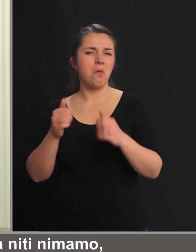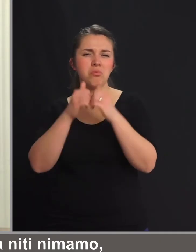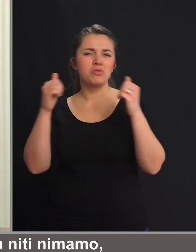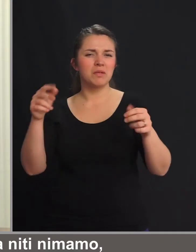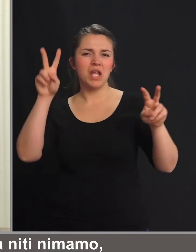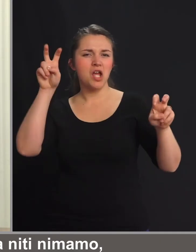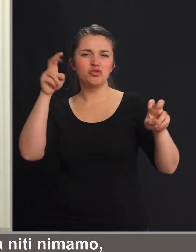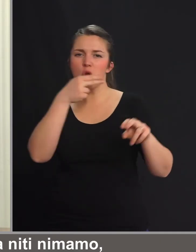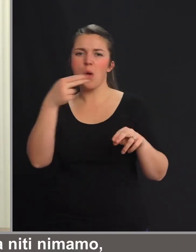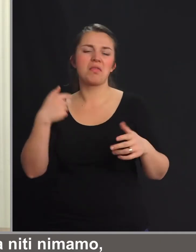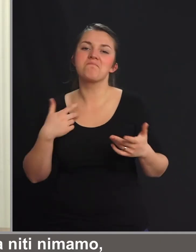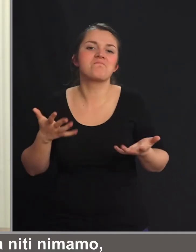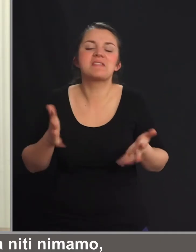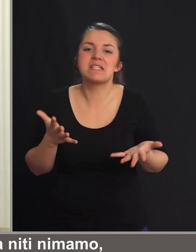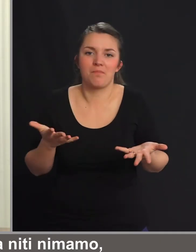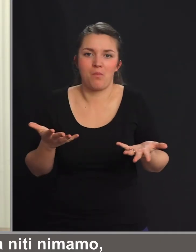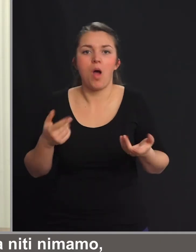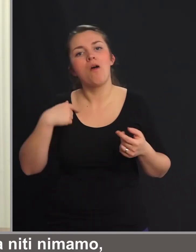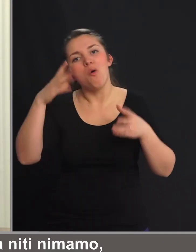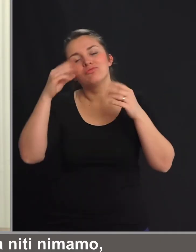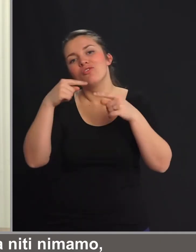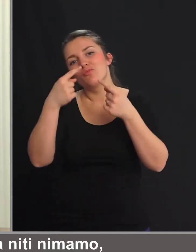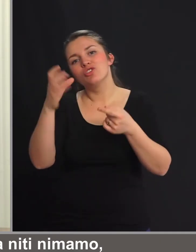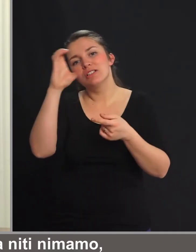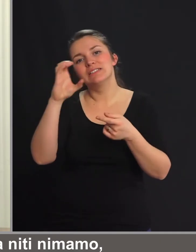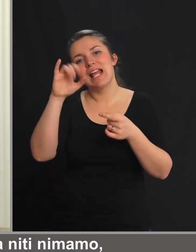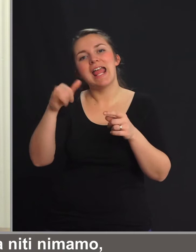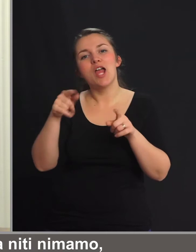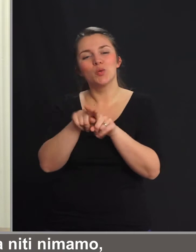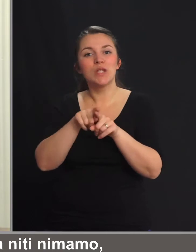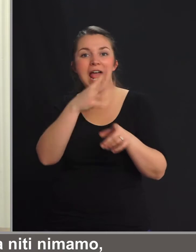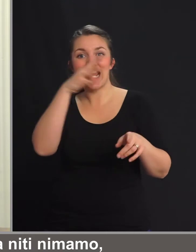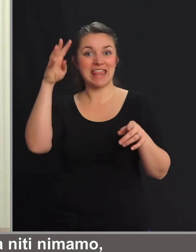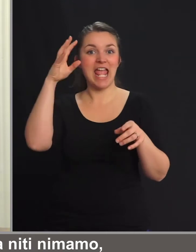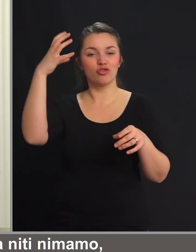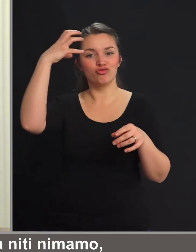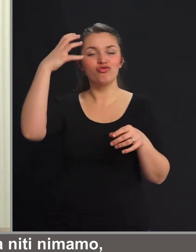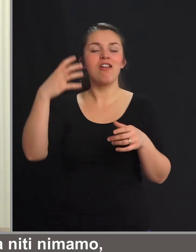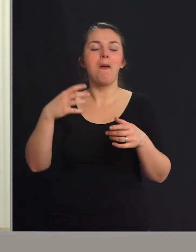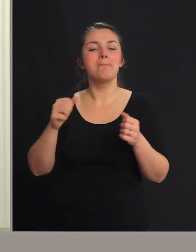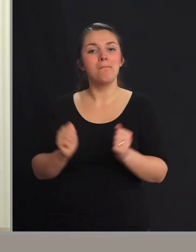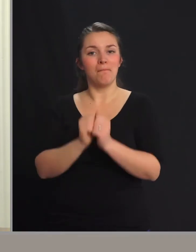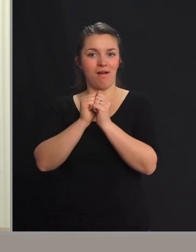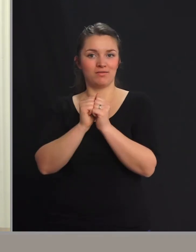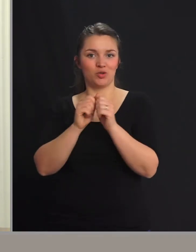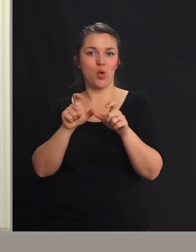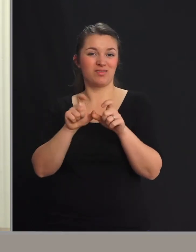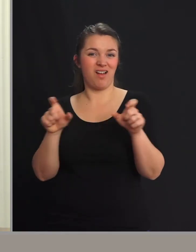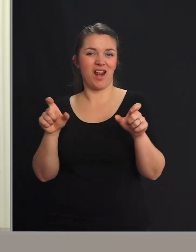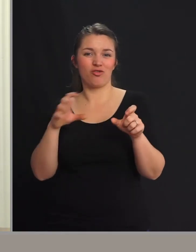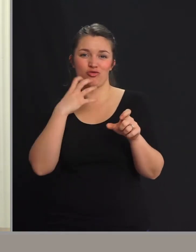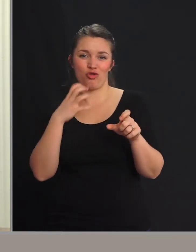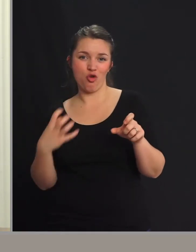Kakšnega posebnega slogana niti nimamo, ampak običajno rečemo Celju tudi knežje mesto,